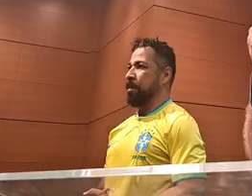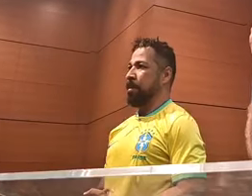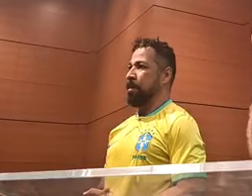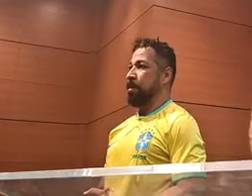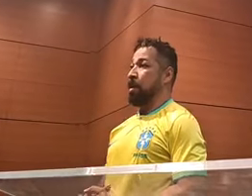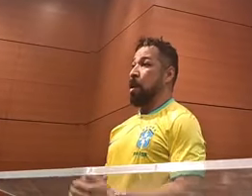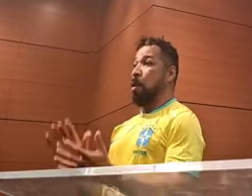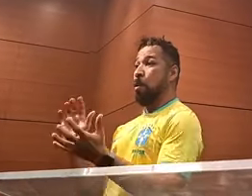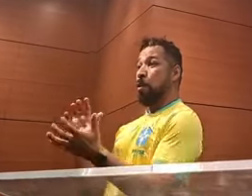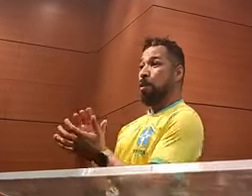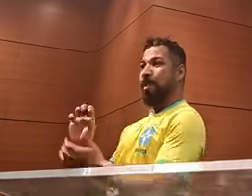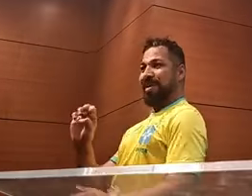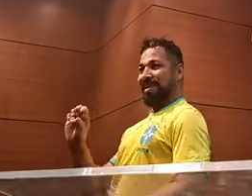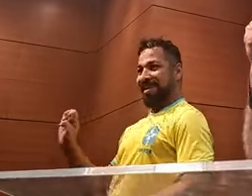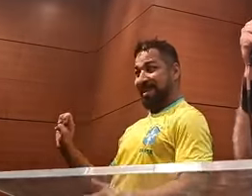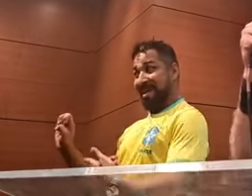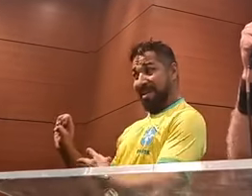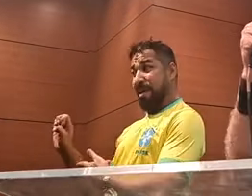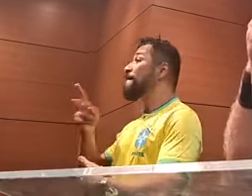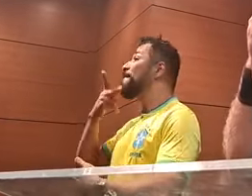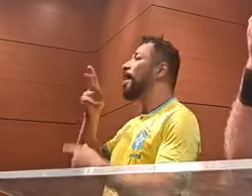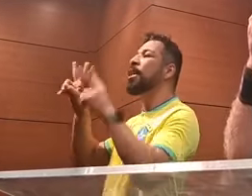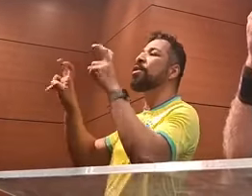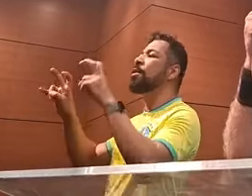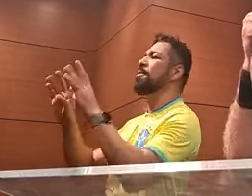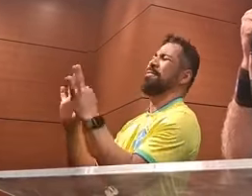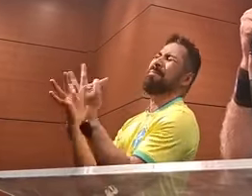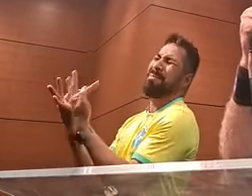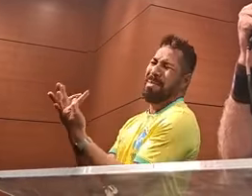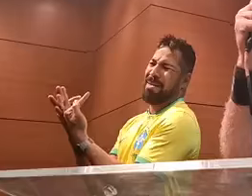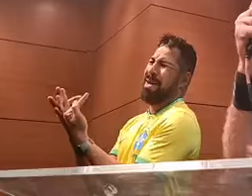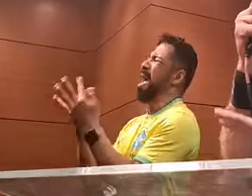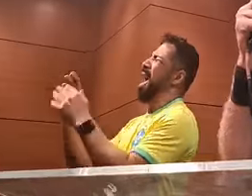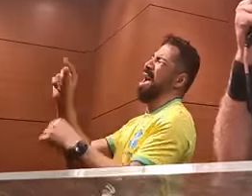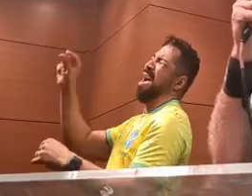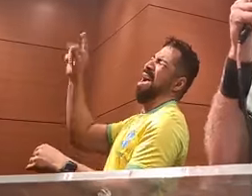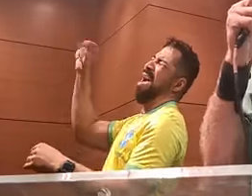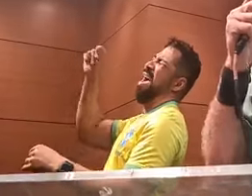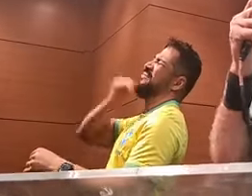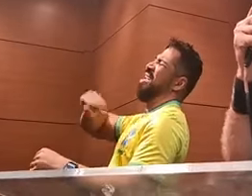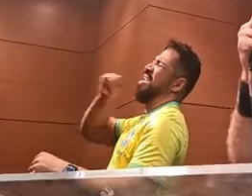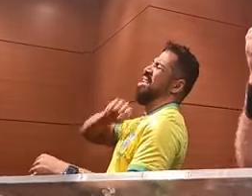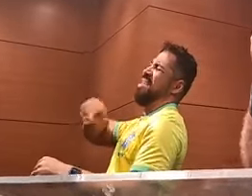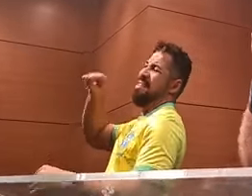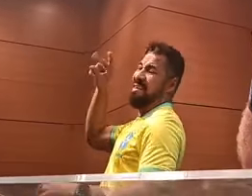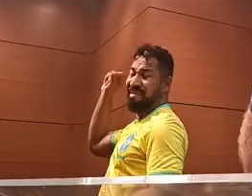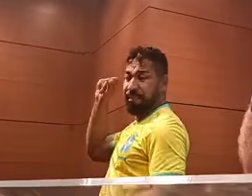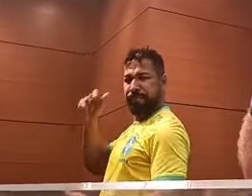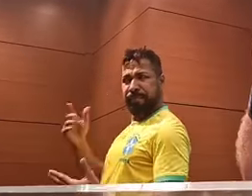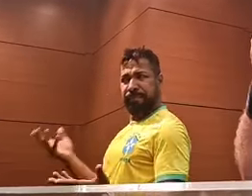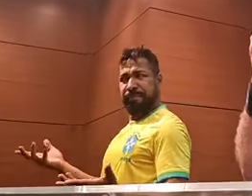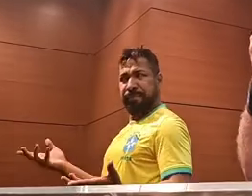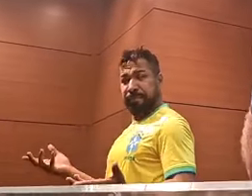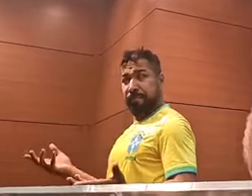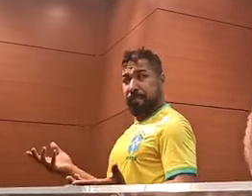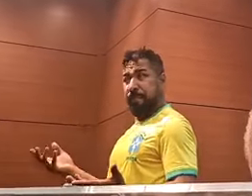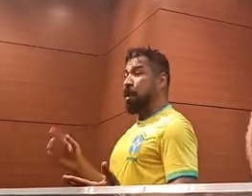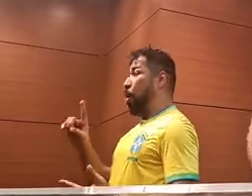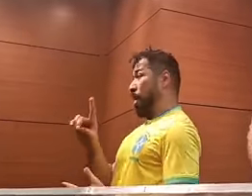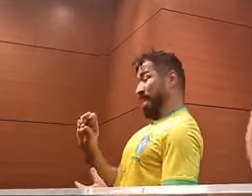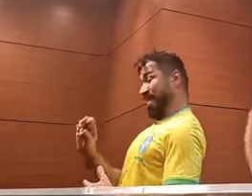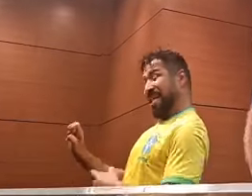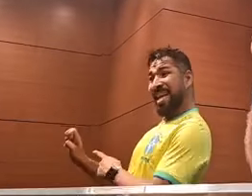O lado de lá fala que a família é coisa do passado. O lado